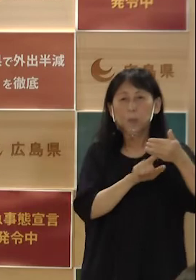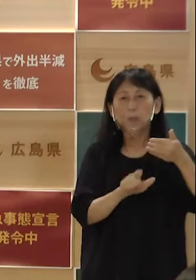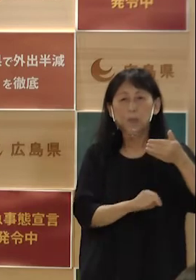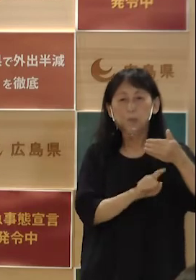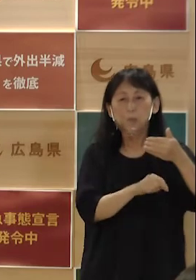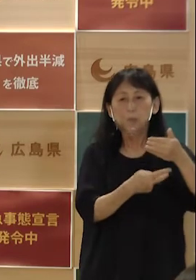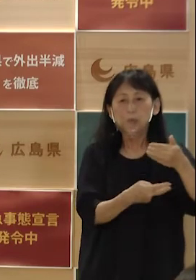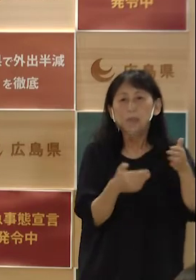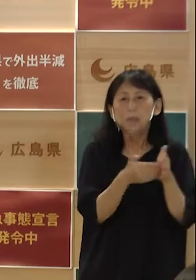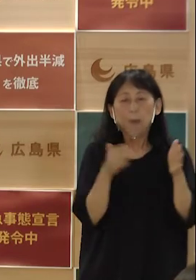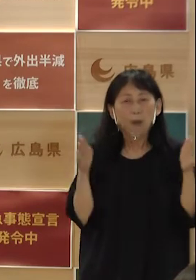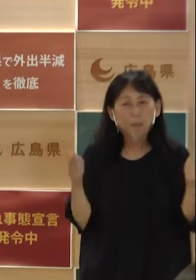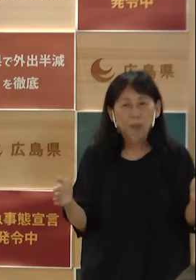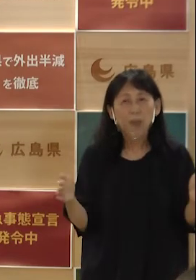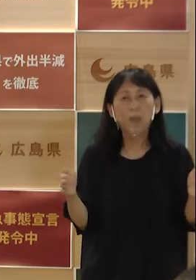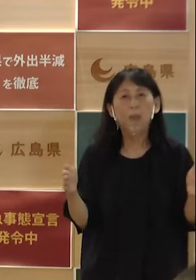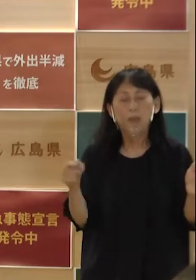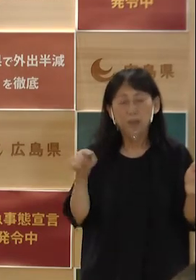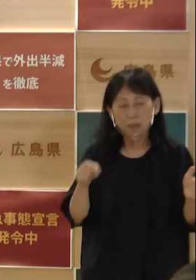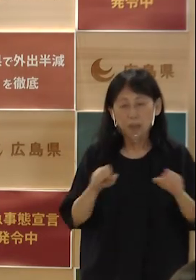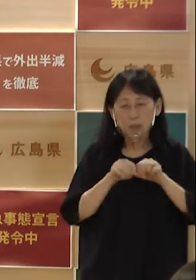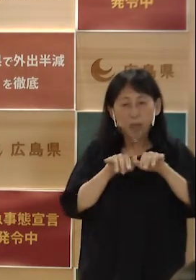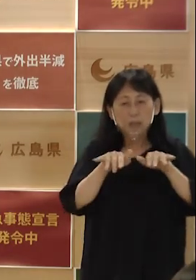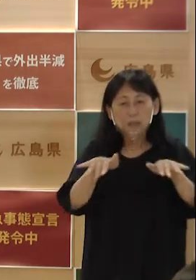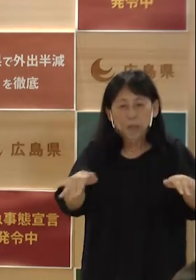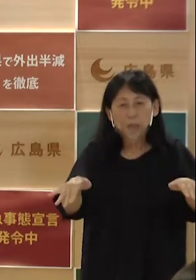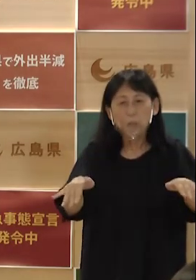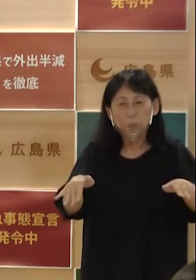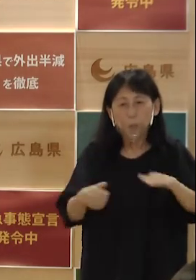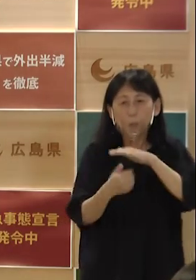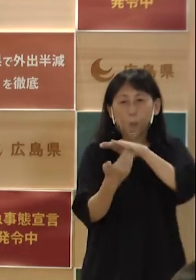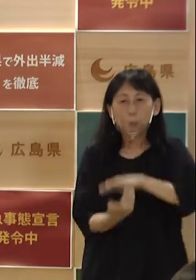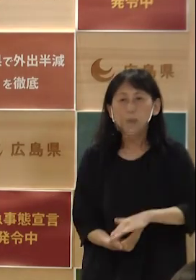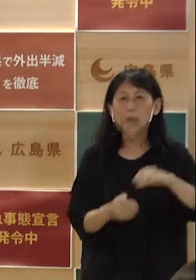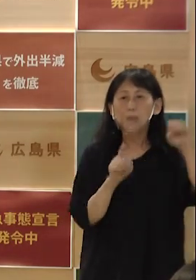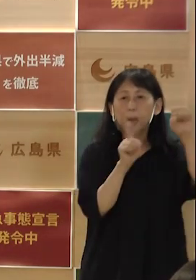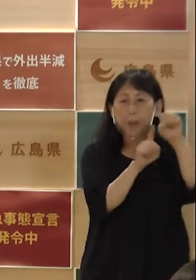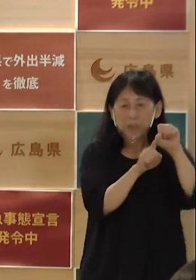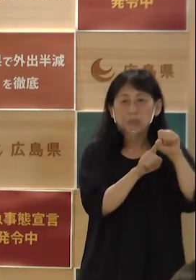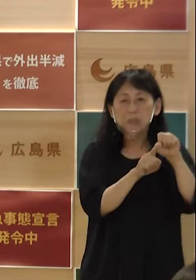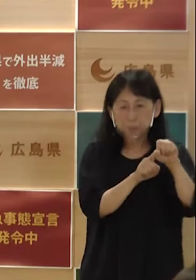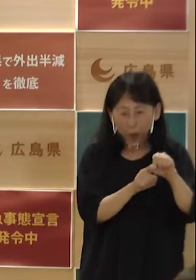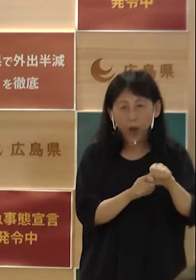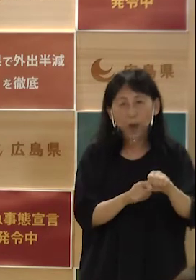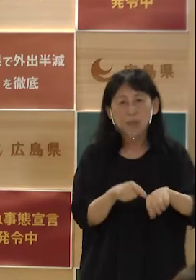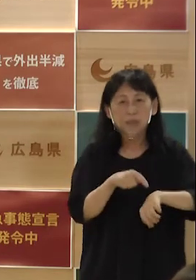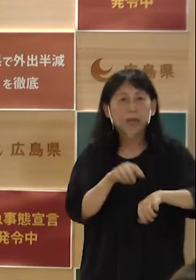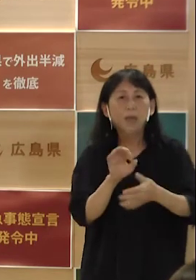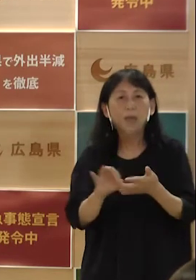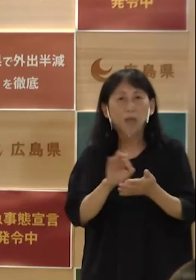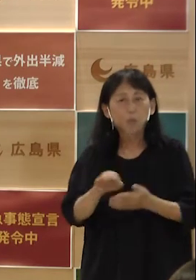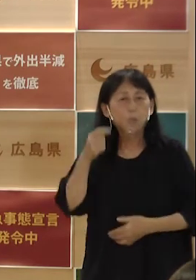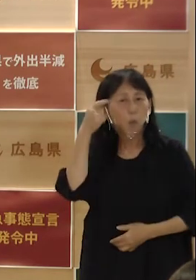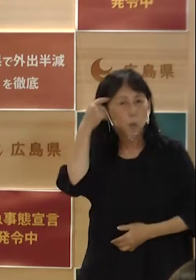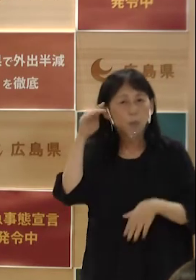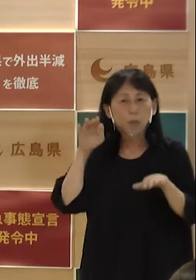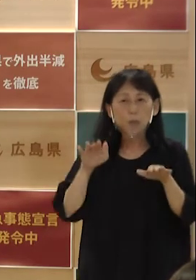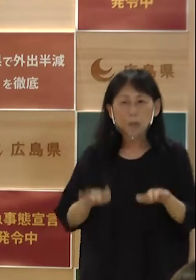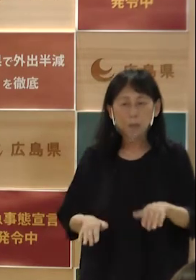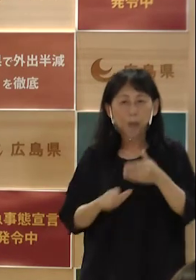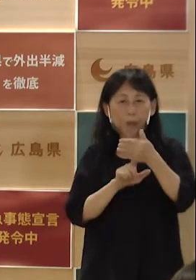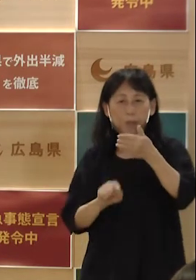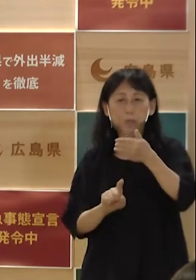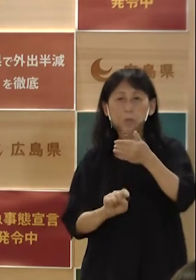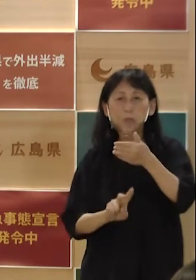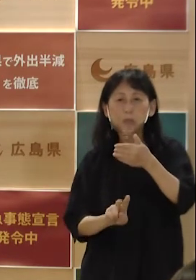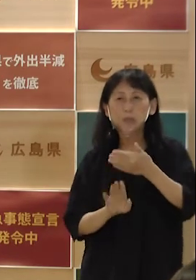間を切っています。で感染拡大を抑えるためにある程度のこう日数がかかると思いますけども、現段階で12日以